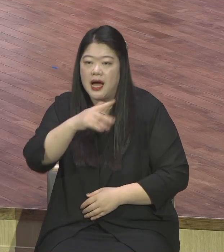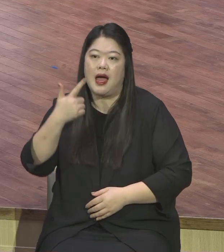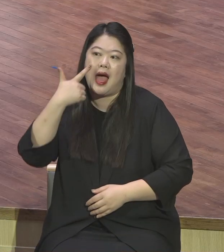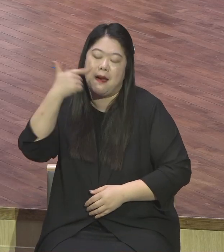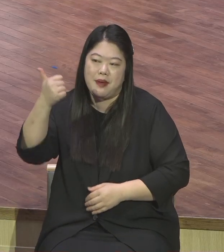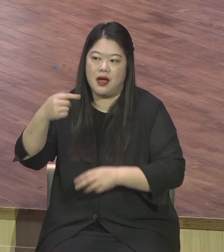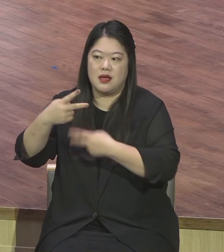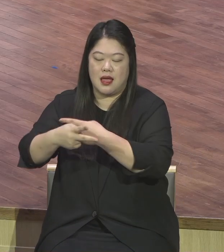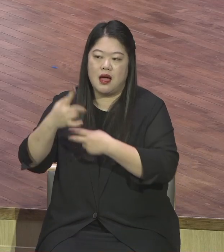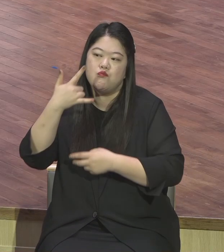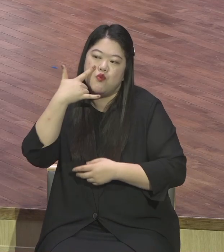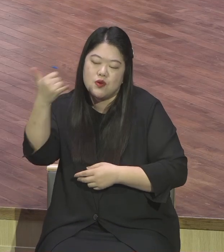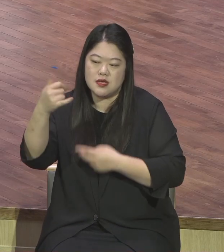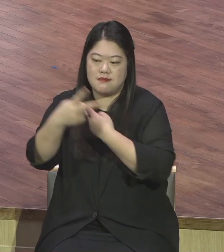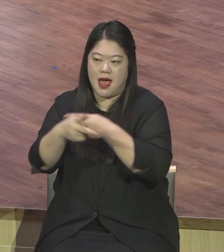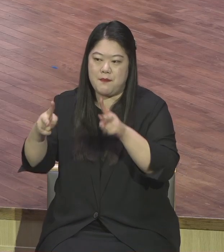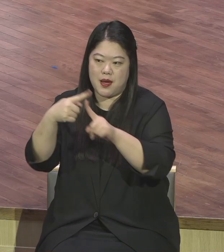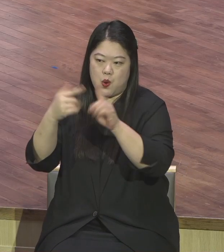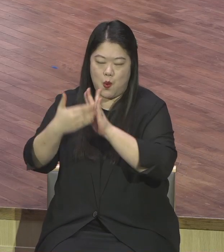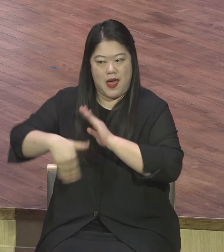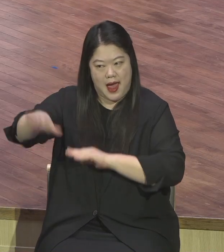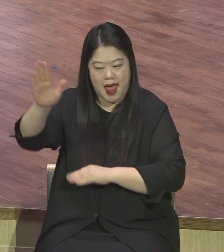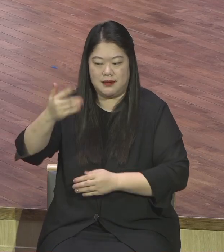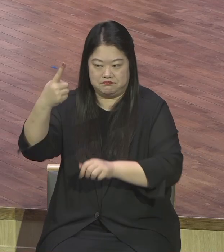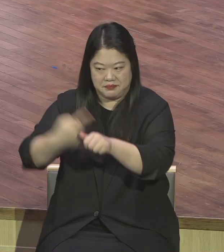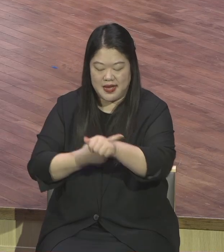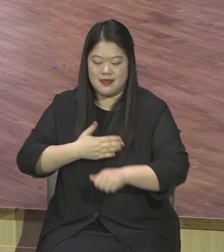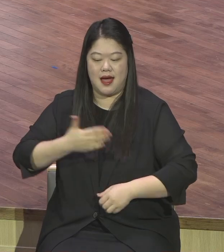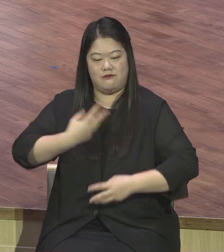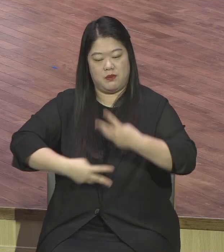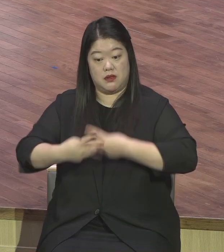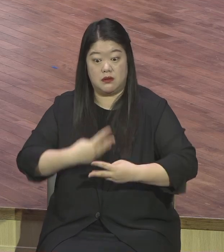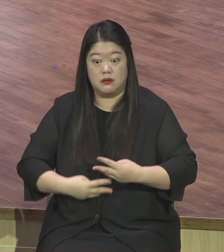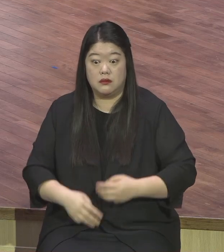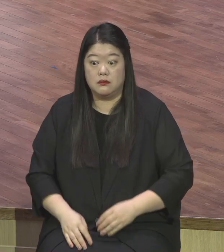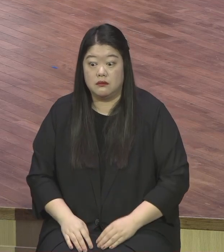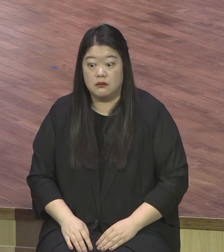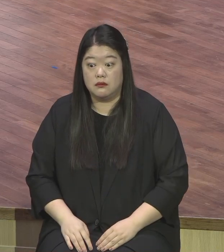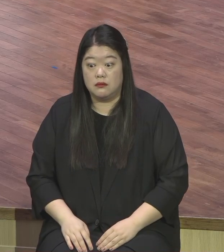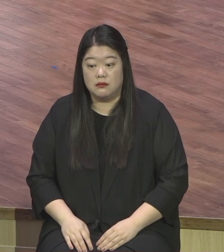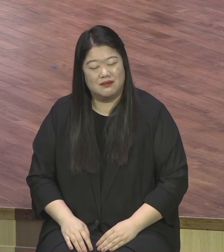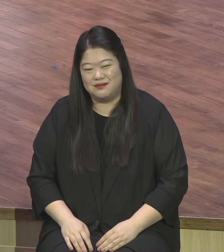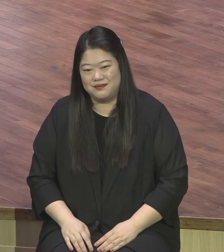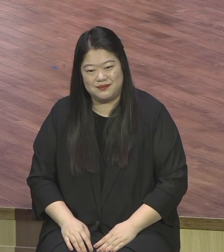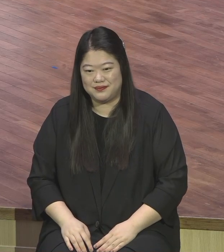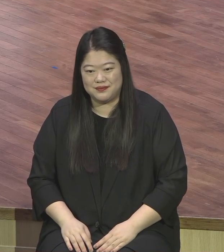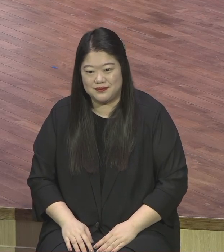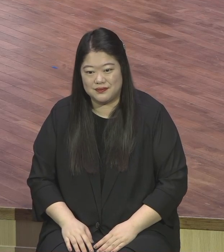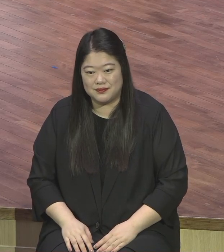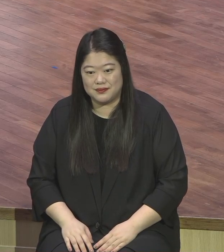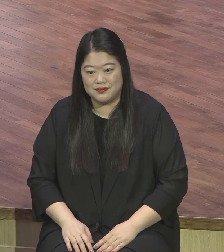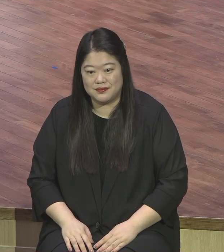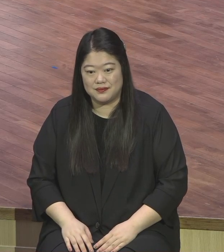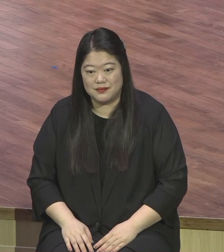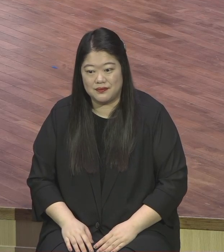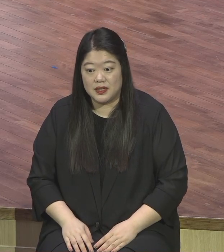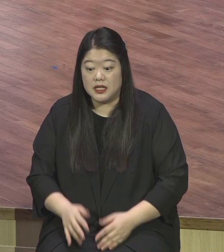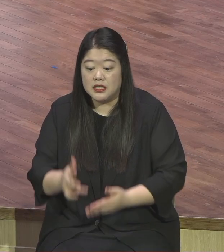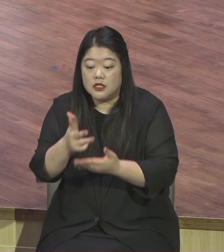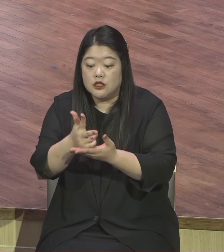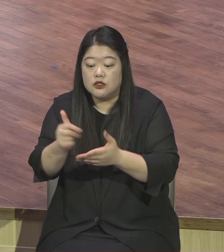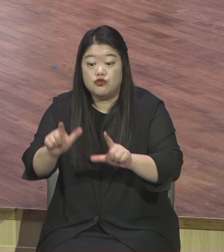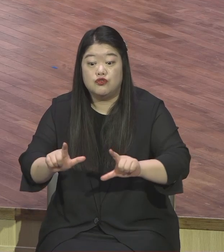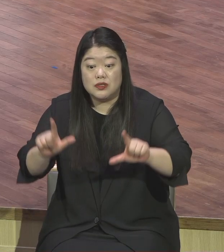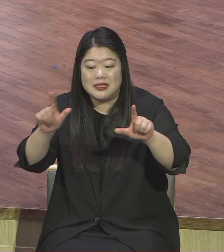없어지고 교회 나갈 이유를 뭐 정확하게 모르니까 예수 믿을 이유가 뭐냐, 정확하게 그렇게 귀한 시간 들여